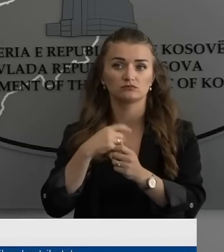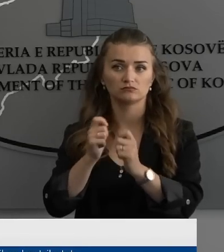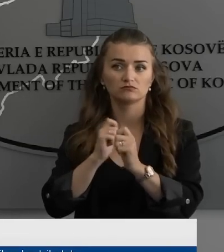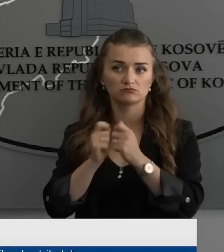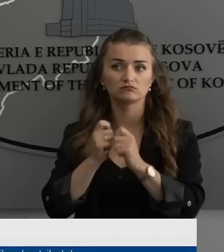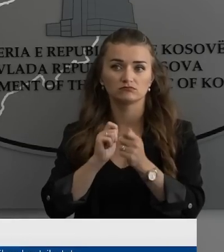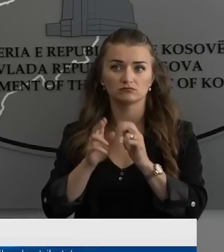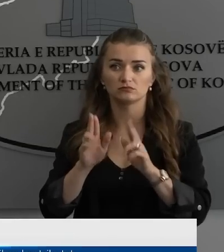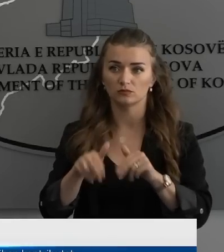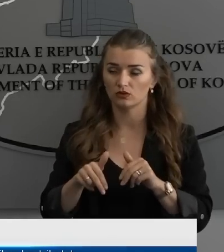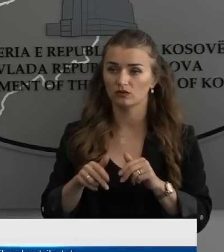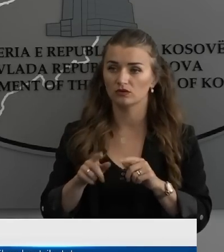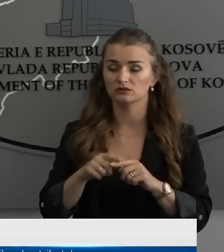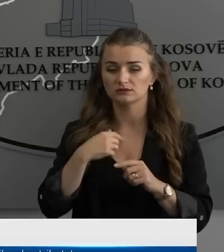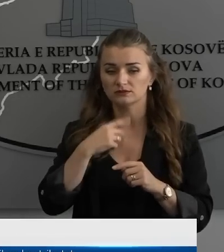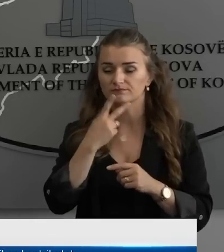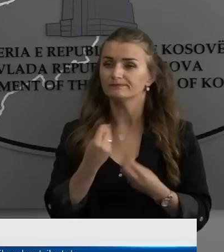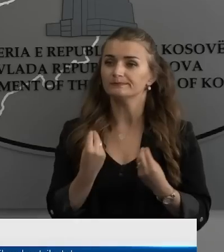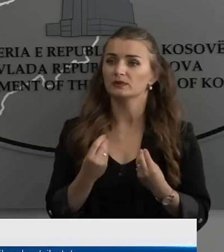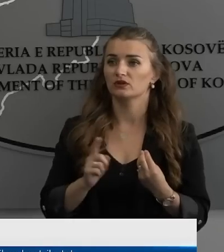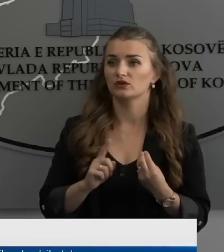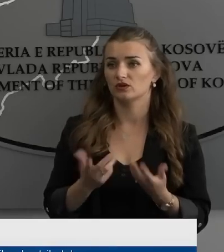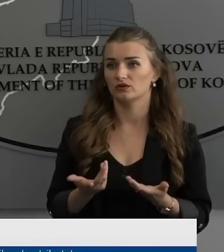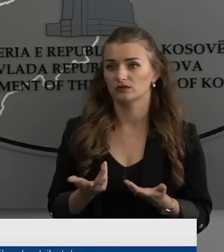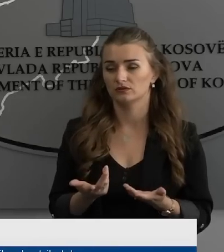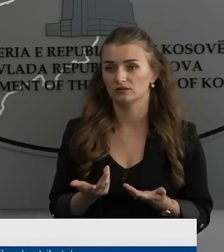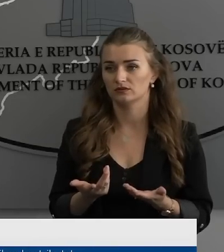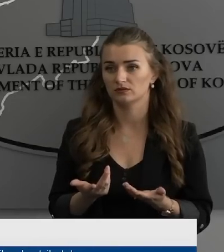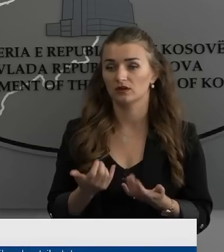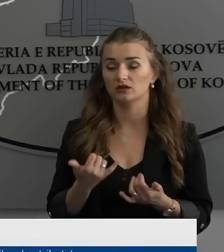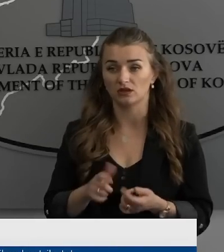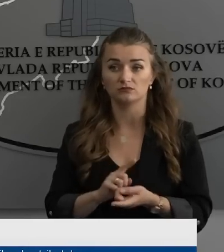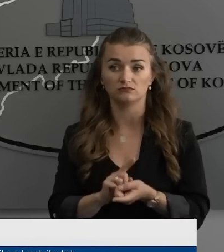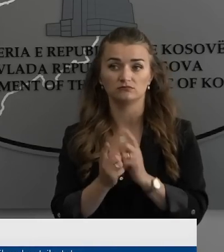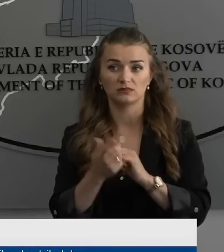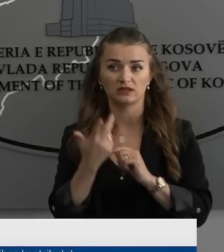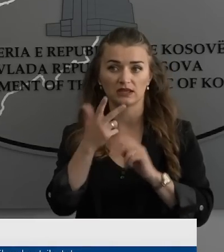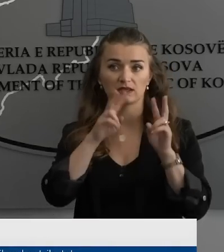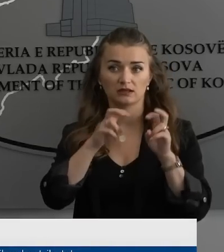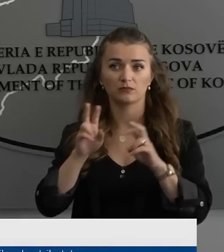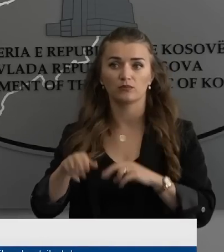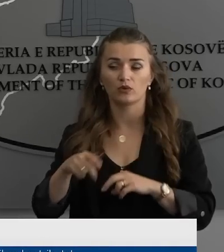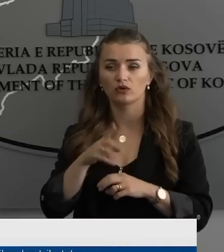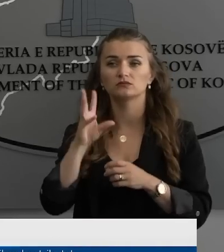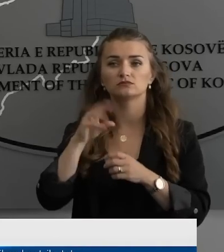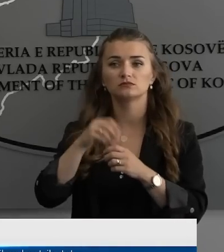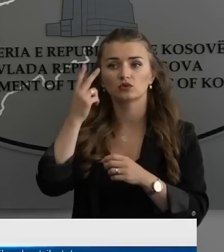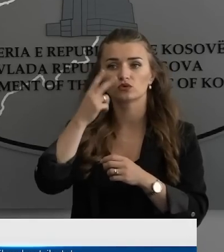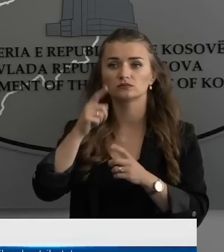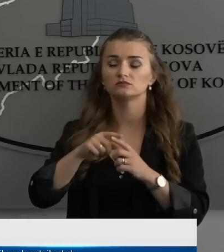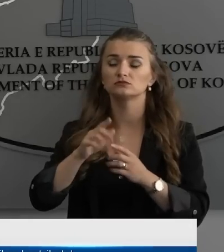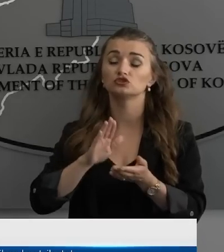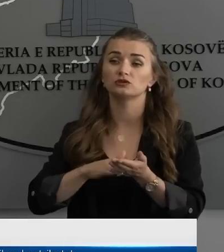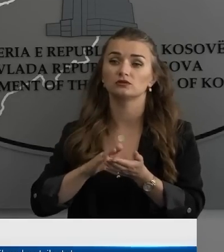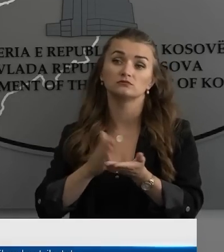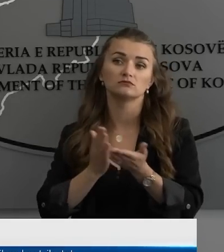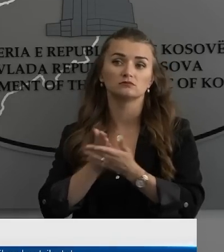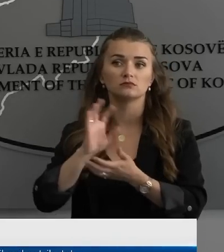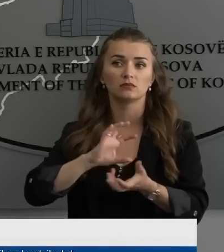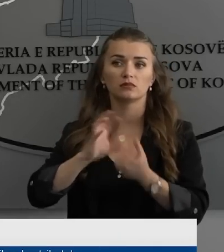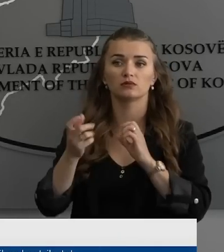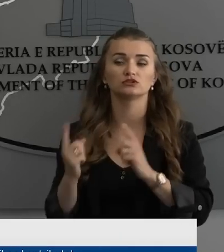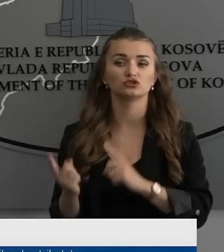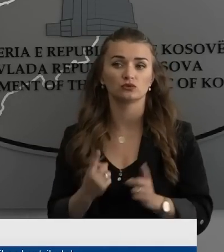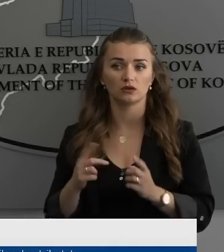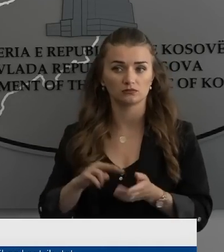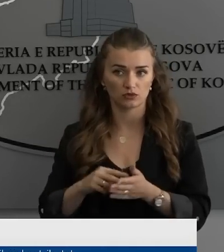atë propozim, ndërka që këto tri pikat kanë të bëjnë për deeskalimin. Edhe ju e keni parasysh se cilat janë